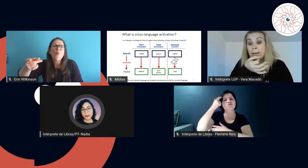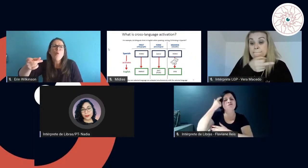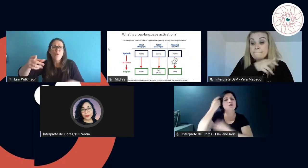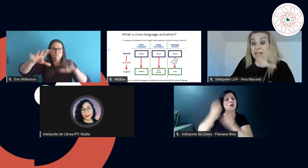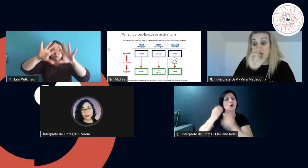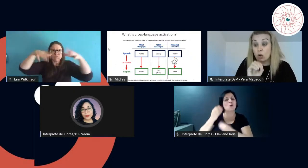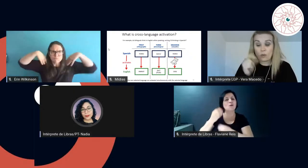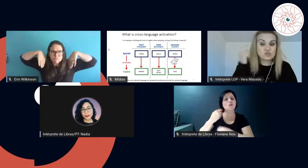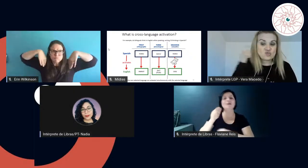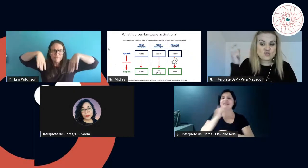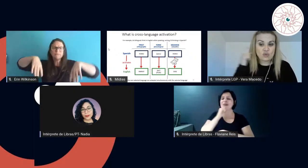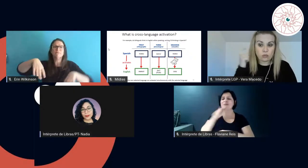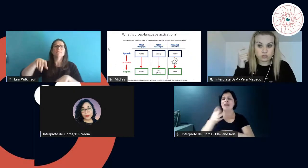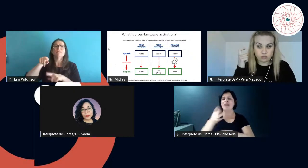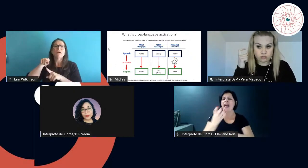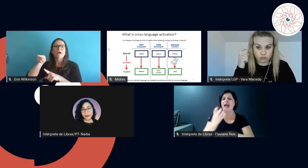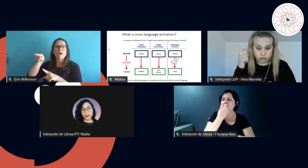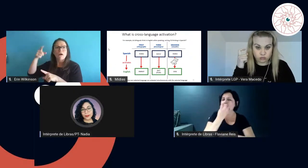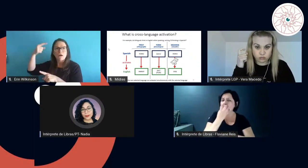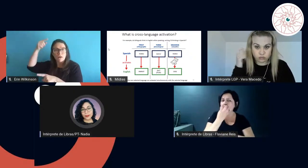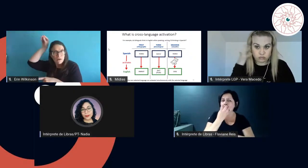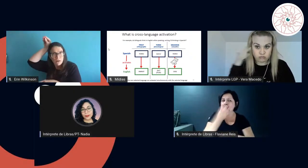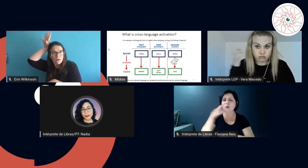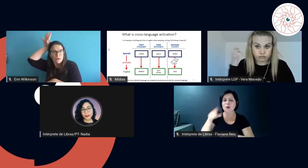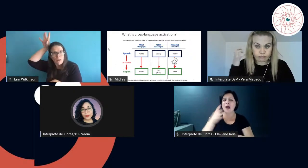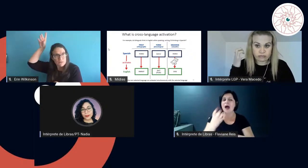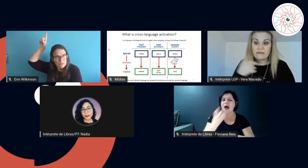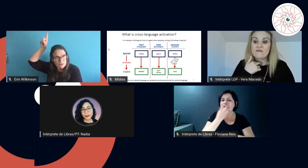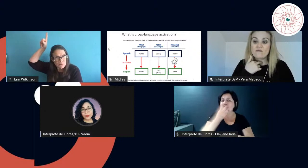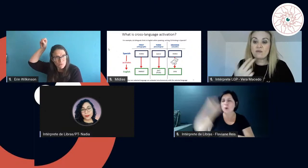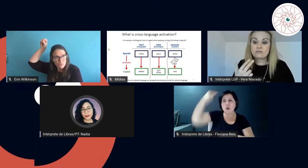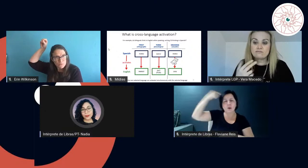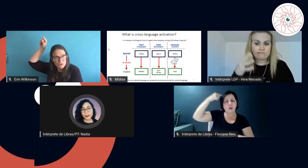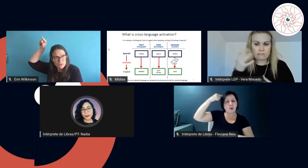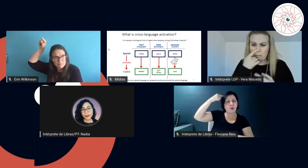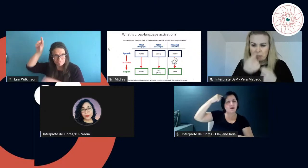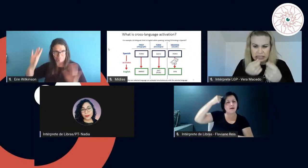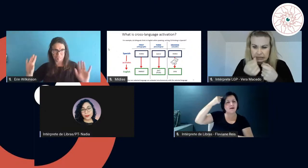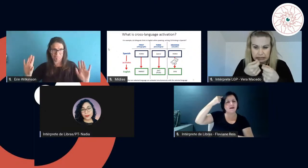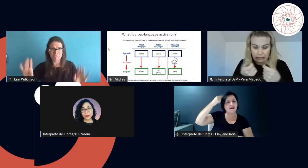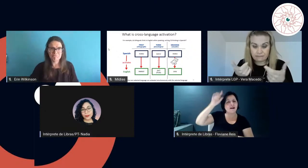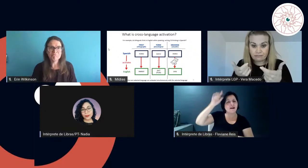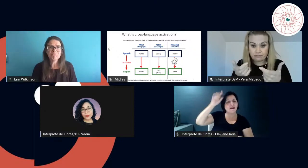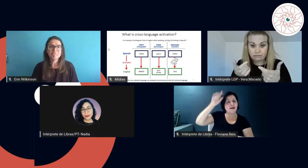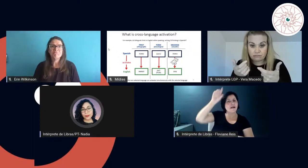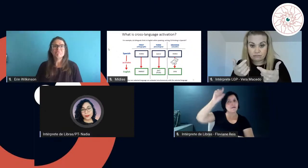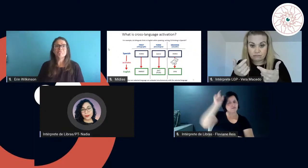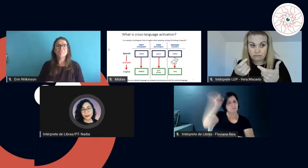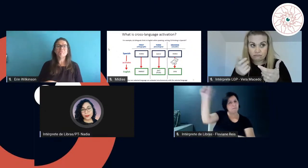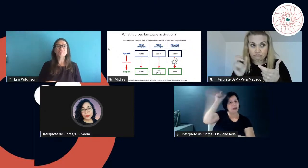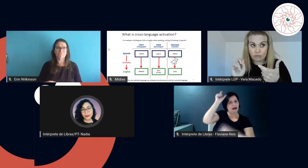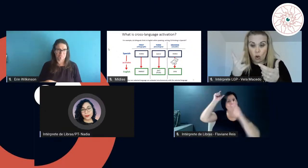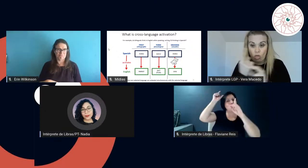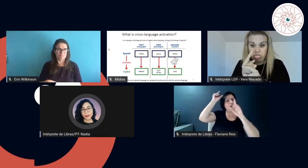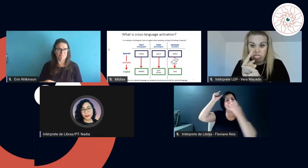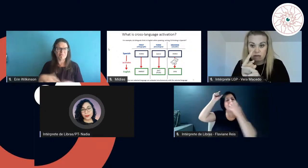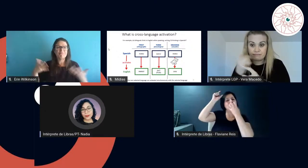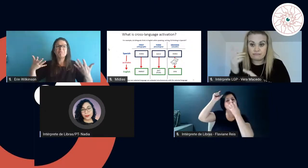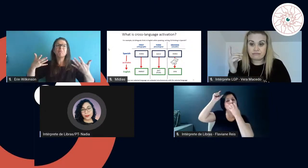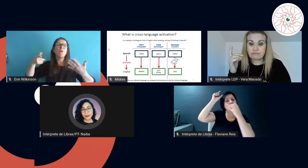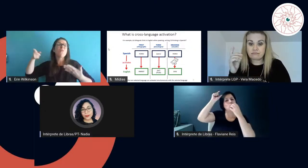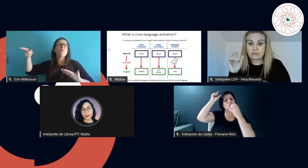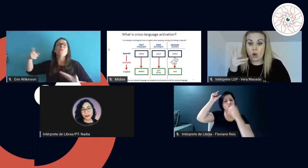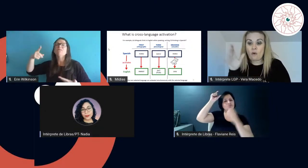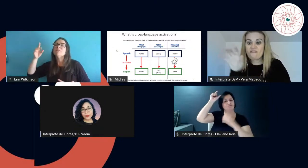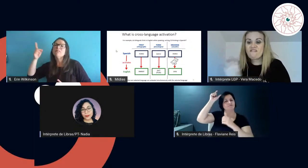forma fonológica, a pronúncia ser muito parecida. ou mesmo eh